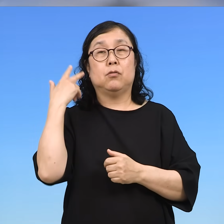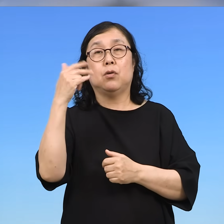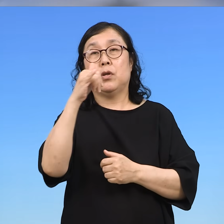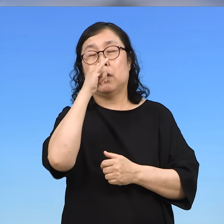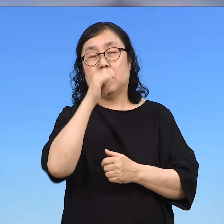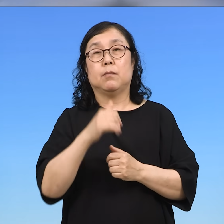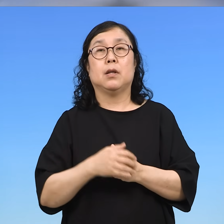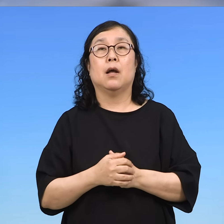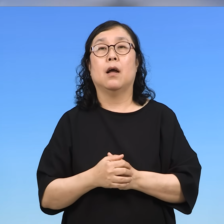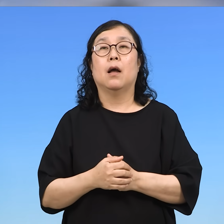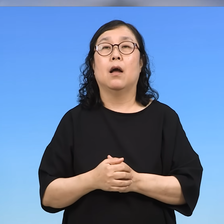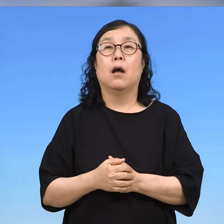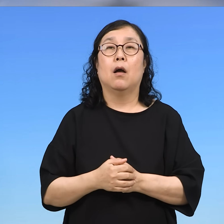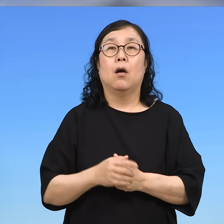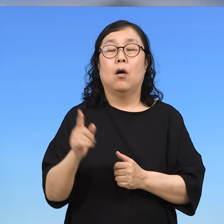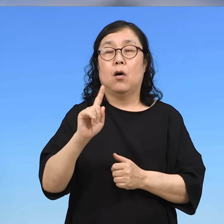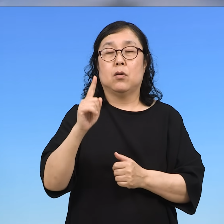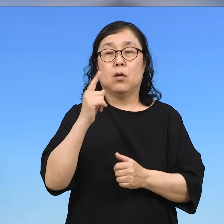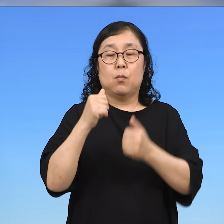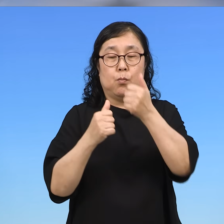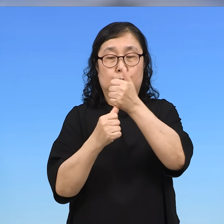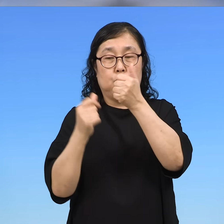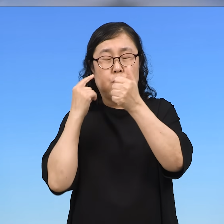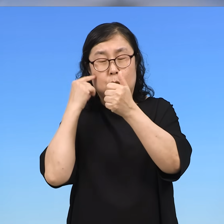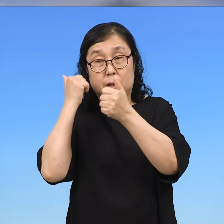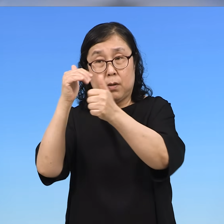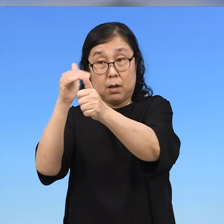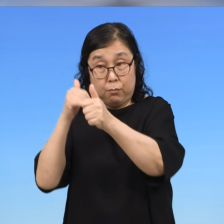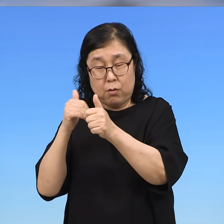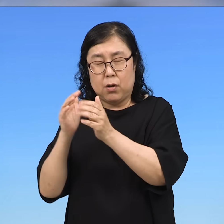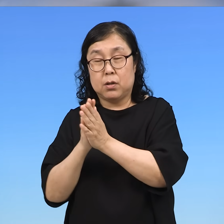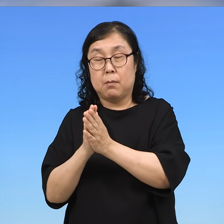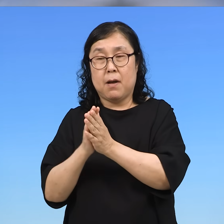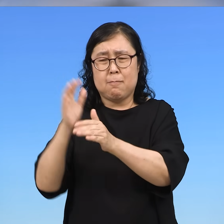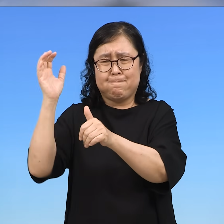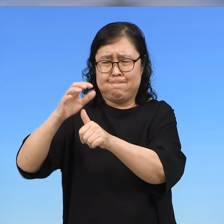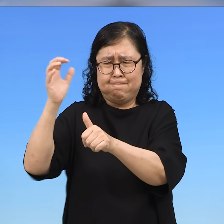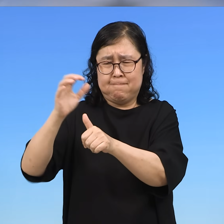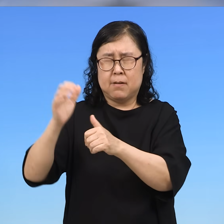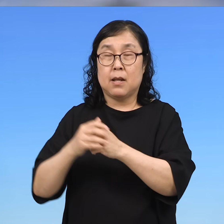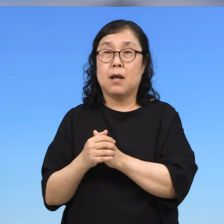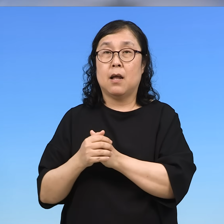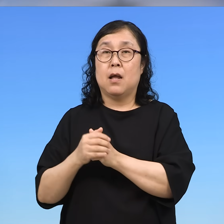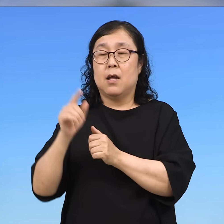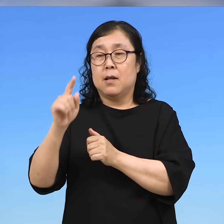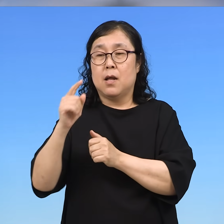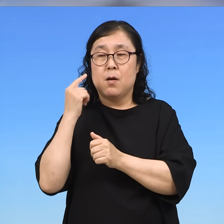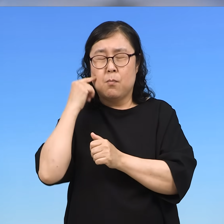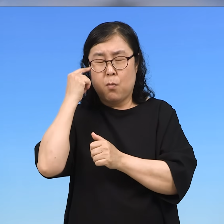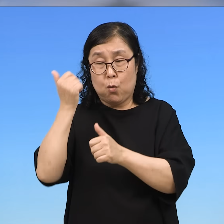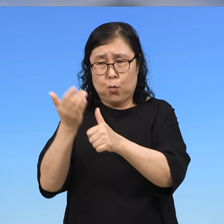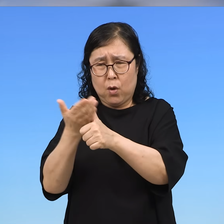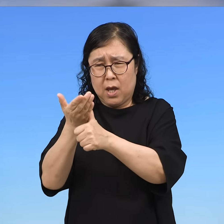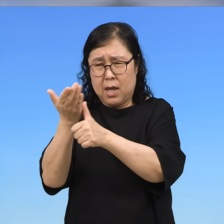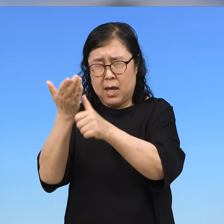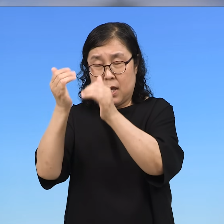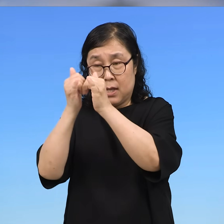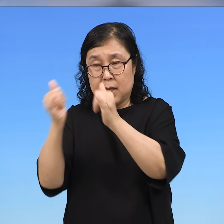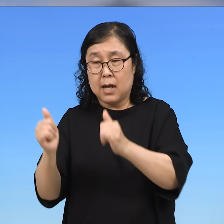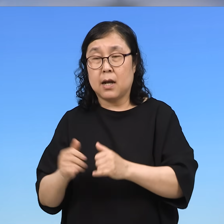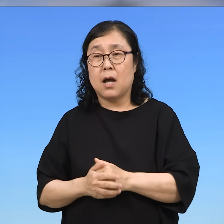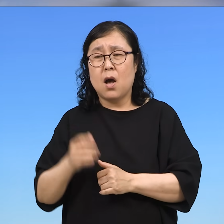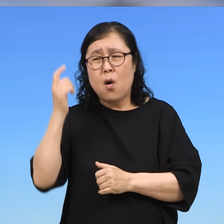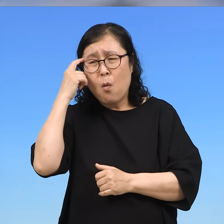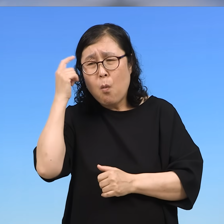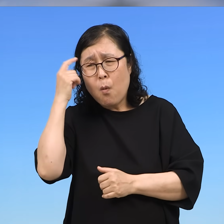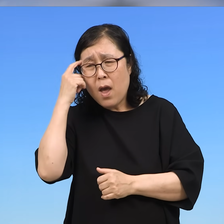지난주에도 있었는데요, 어떤 부목사님은 불러가지고 제가 막 엄청나게 강하게 이야기합니다. 네 목회자가